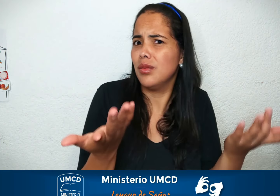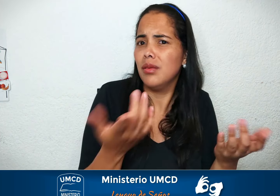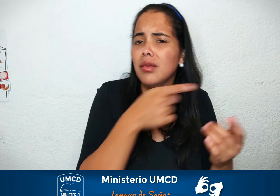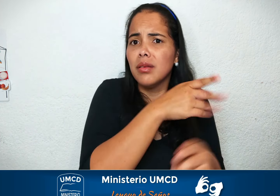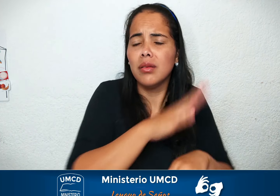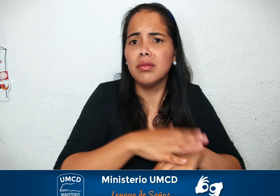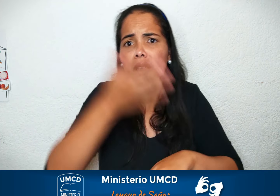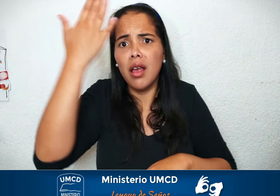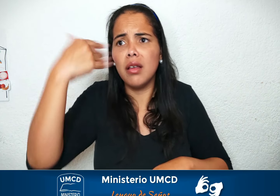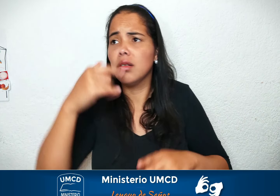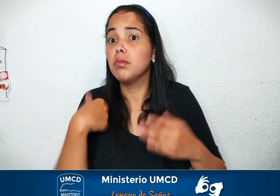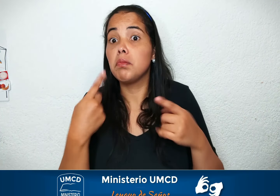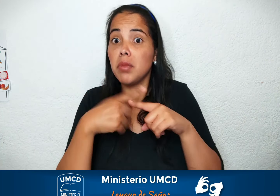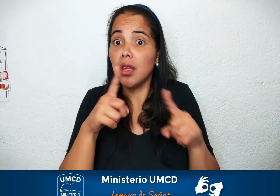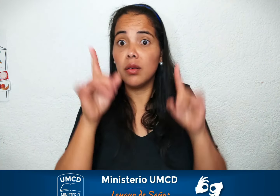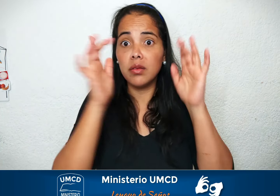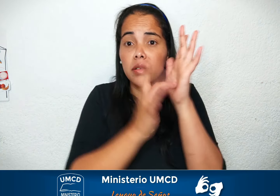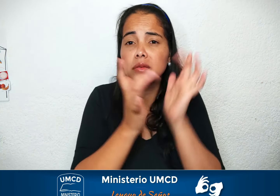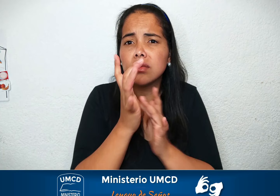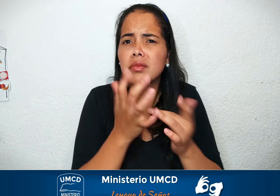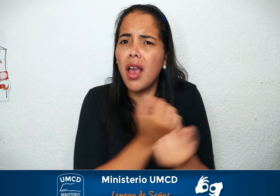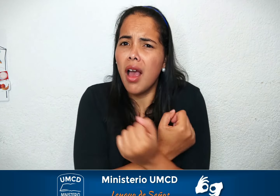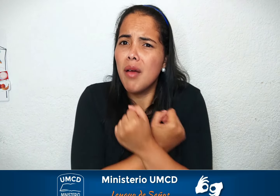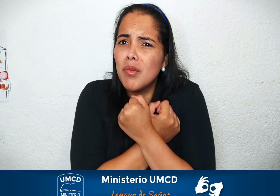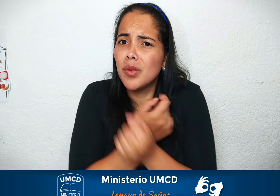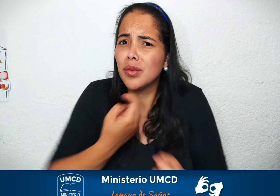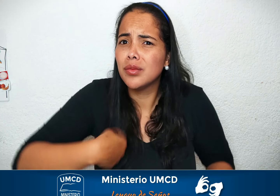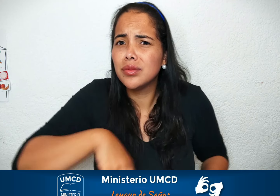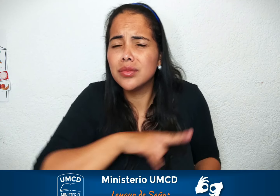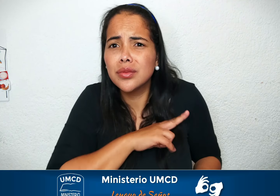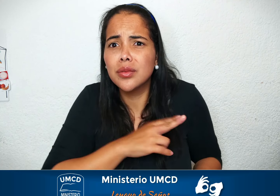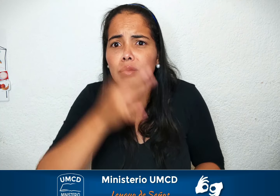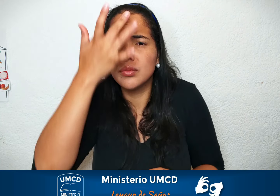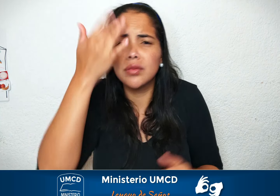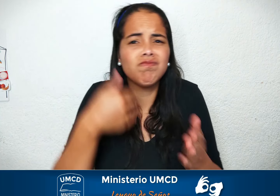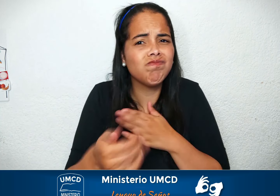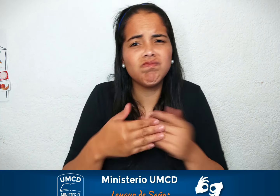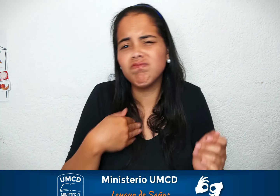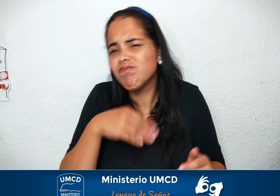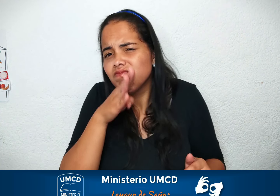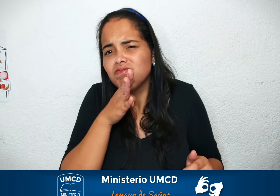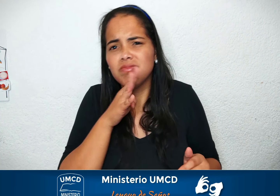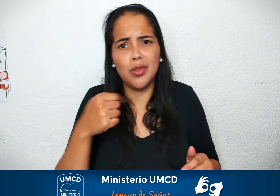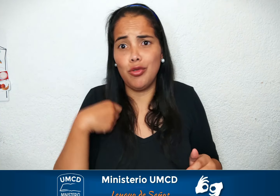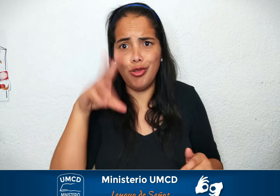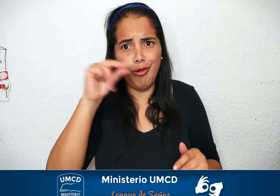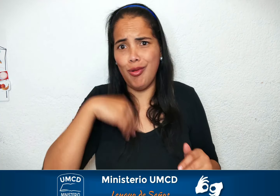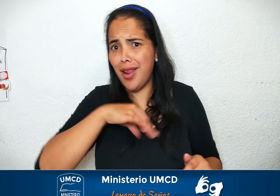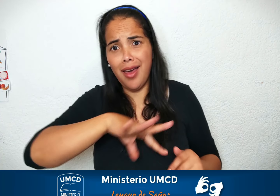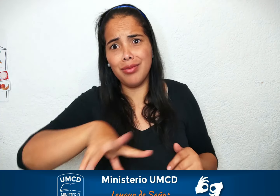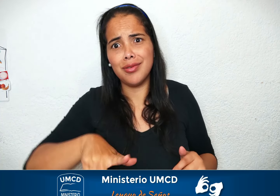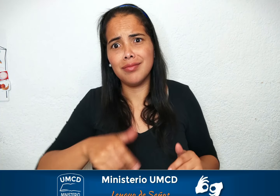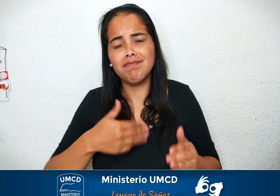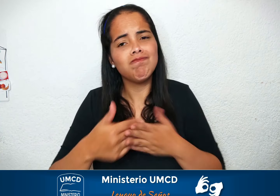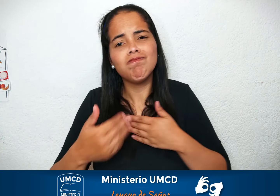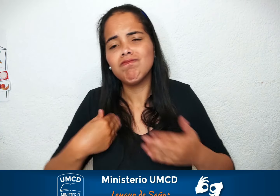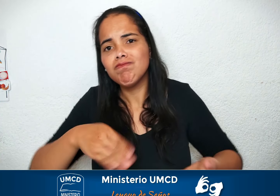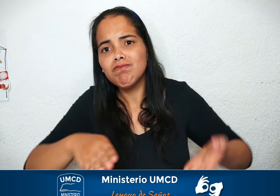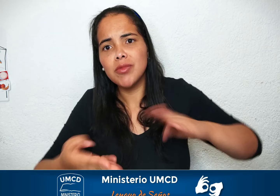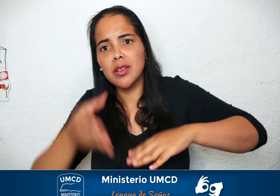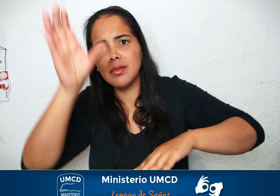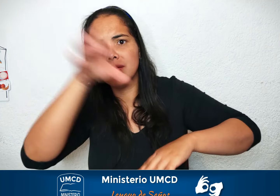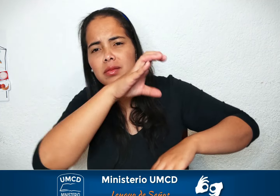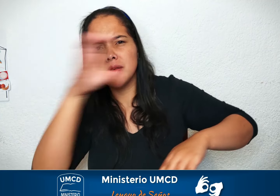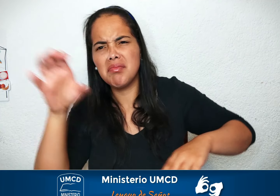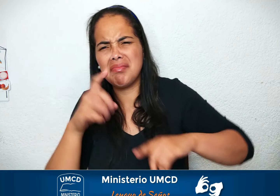a otro a salvarse, porque entonces no encajaba dentro de ello. Entonces, para ellos era